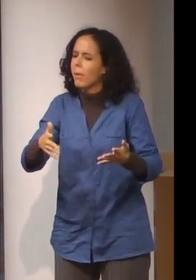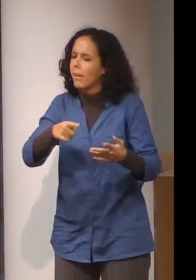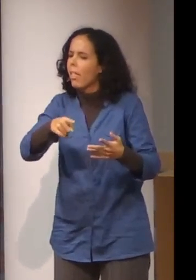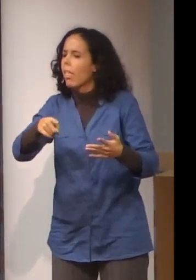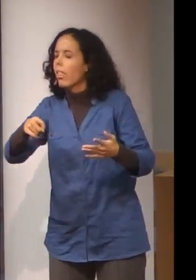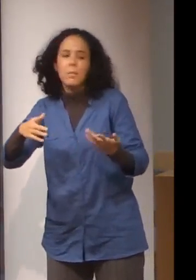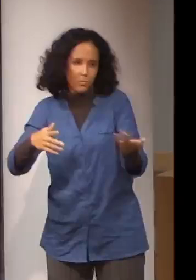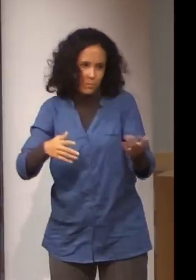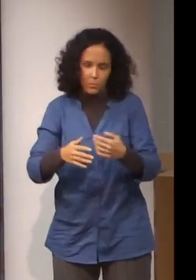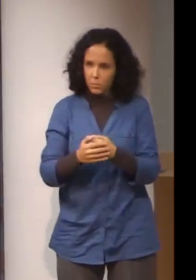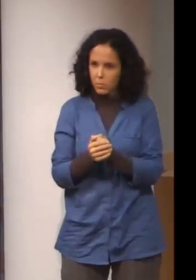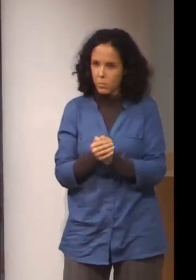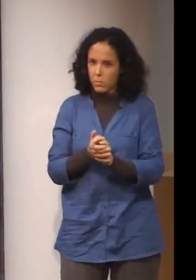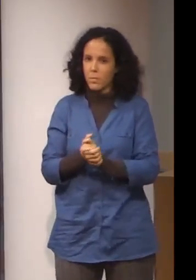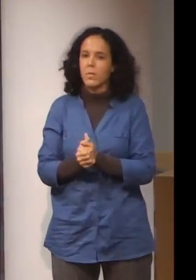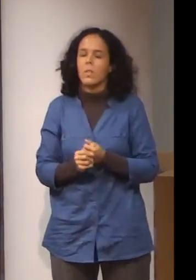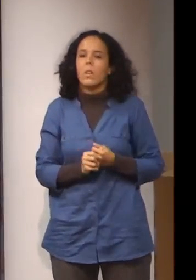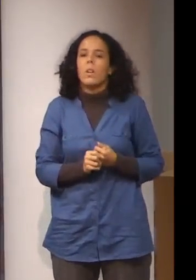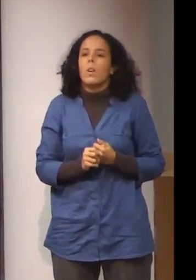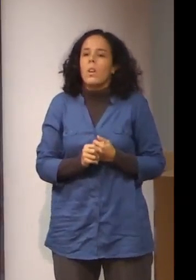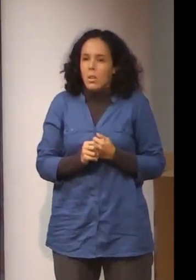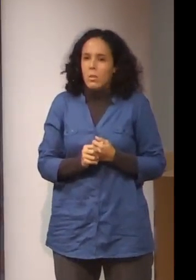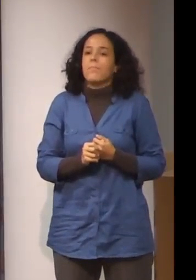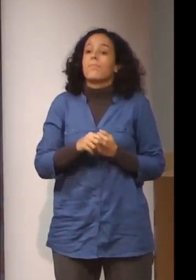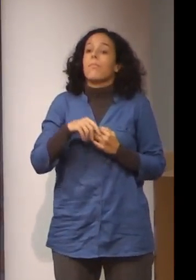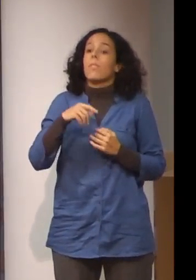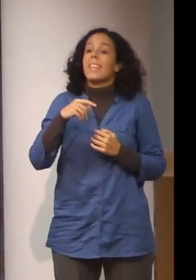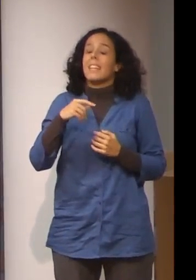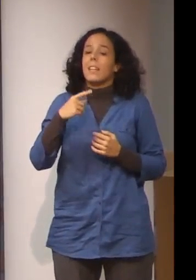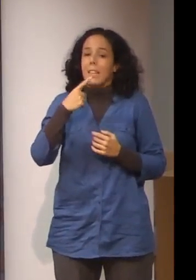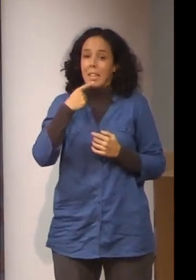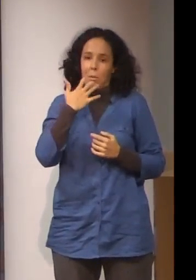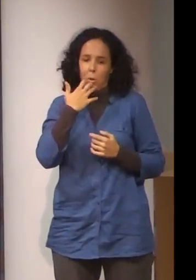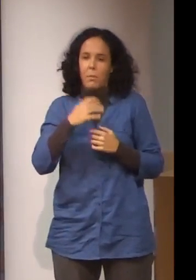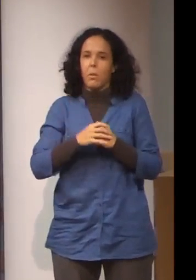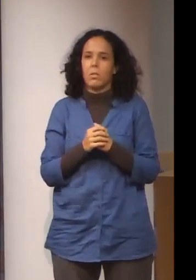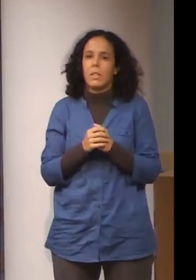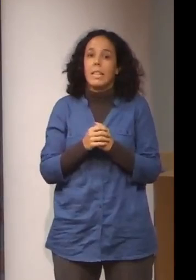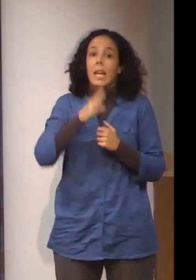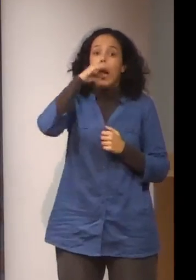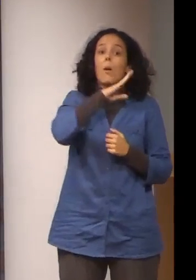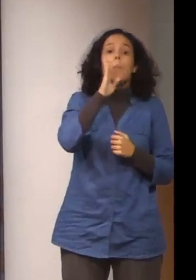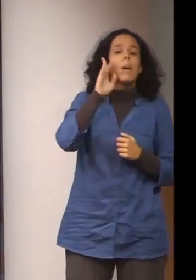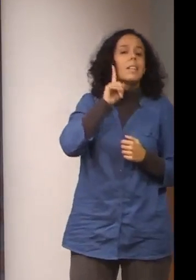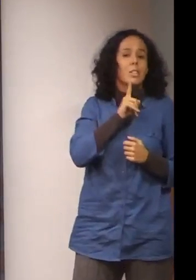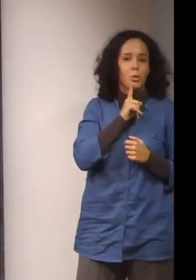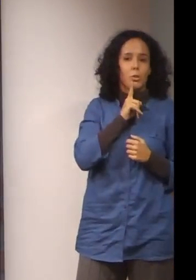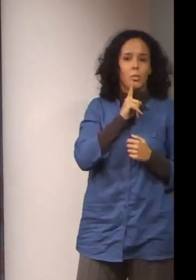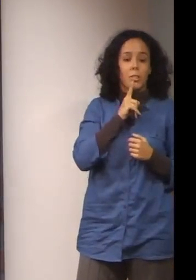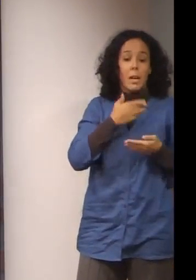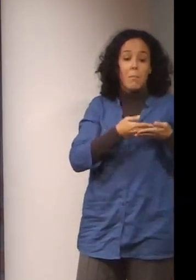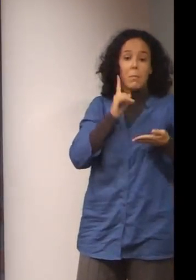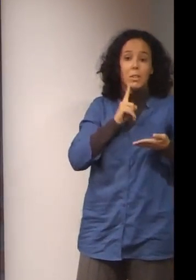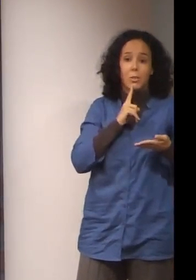o puede ser algo que viene derivado de un aprendizaje tardío, incluso de un proceso de autismo.